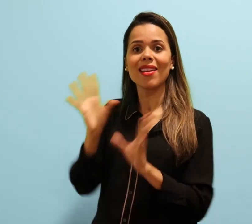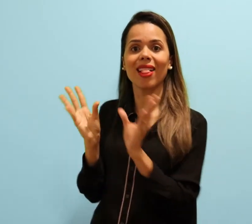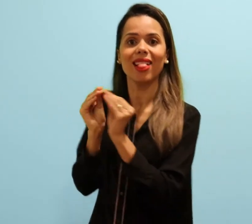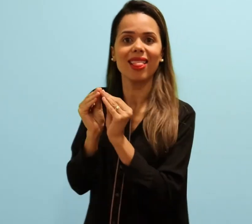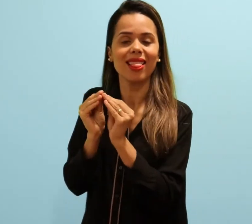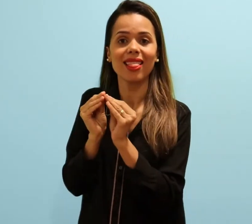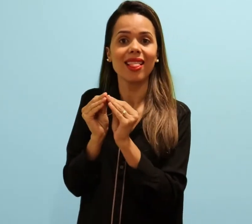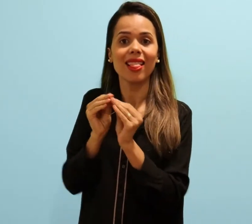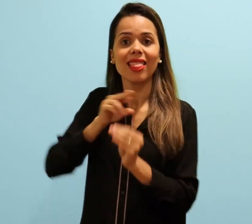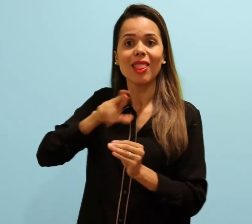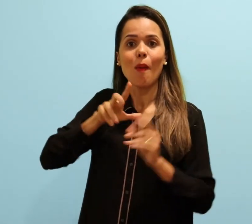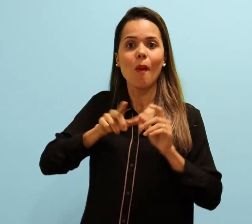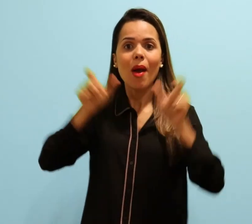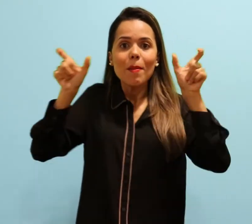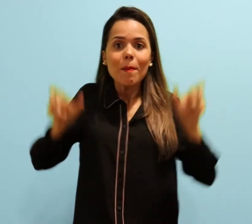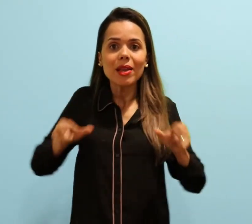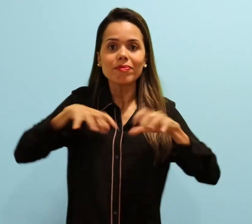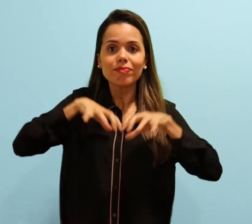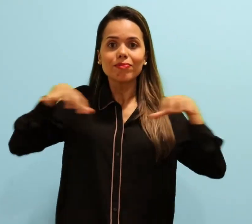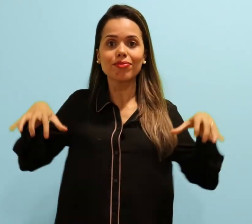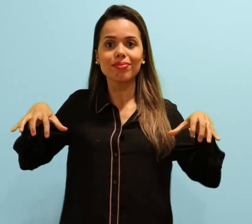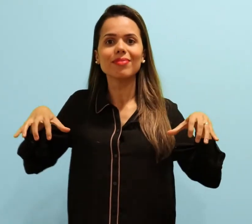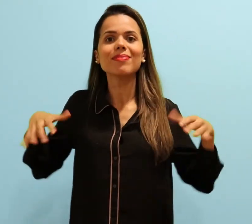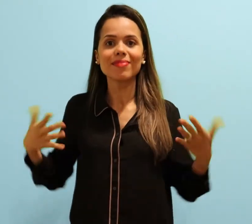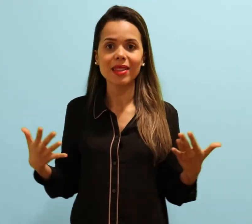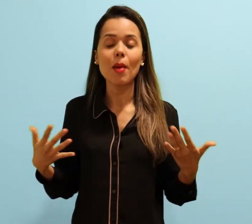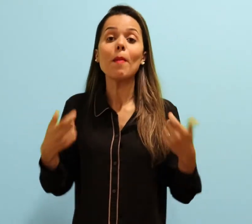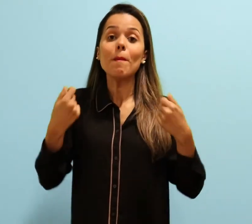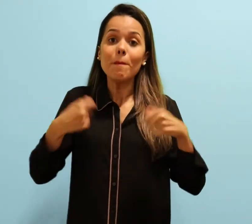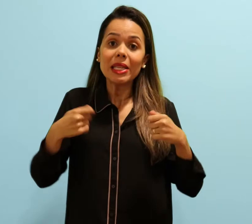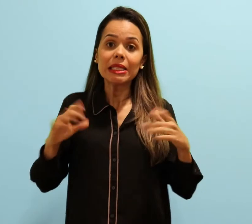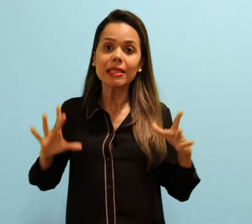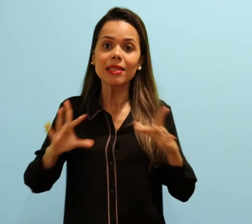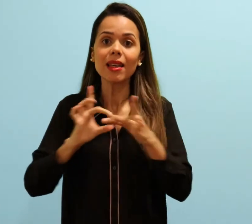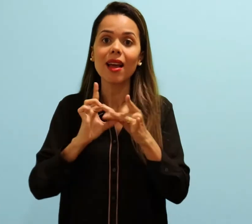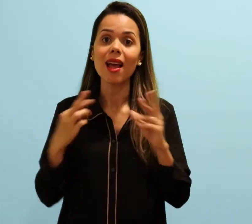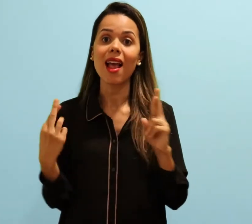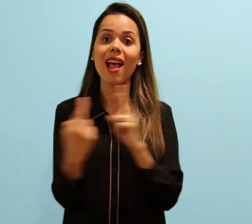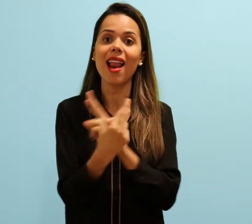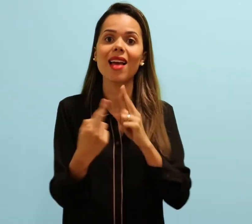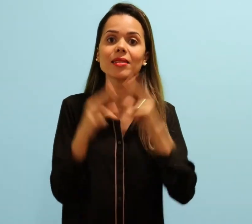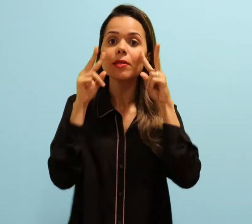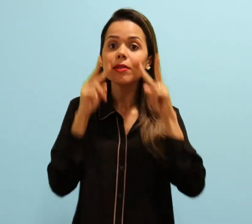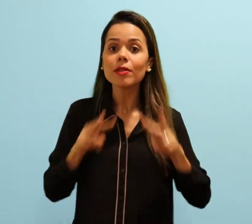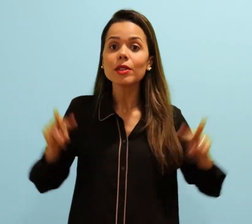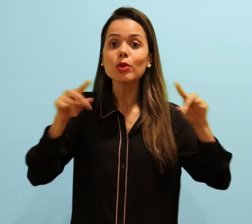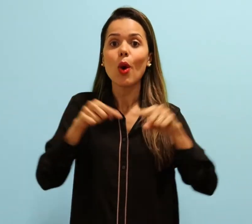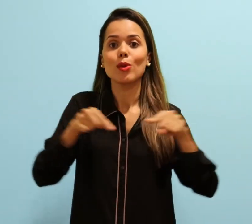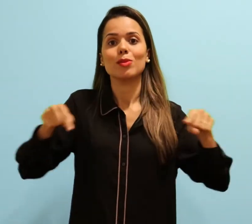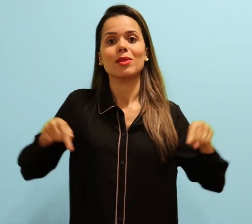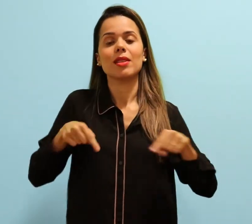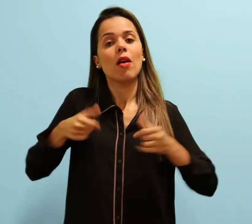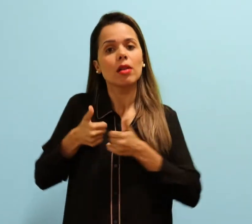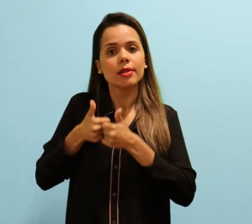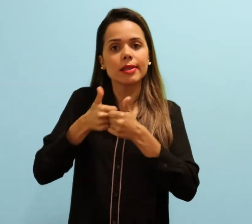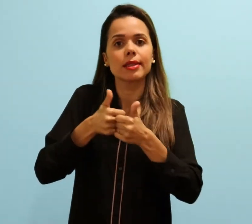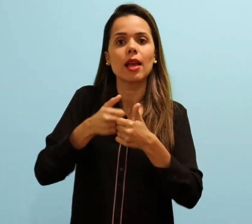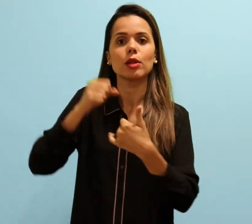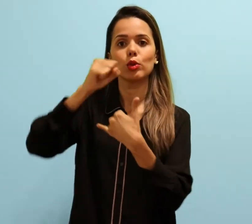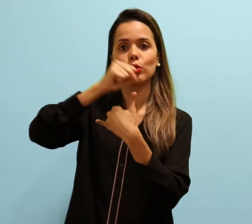que são dois referentes. Para que se estabeleça então essa relação visual espacial, a ordem básica